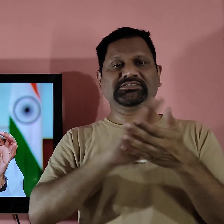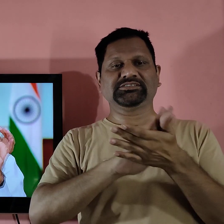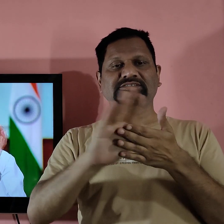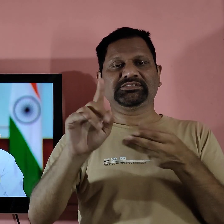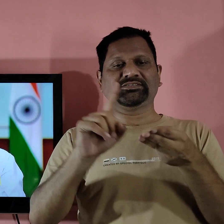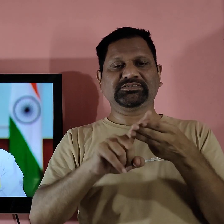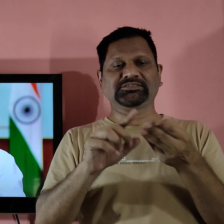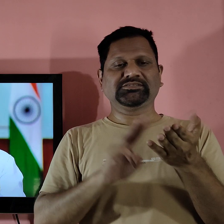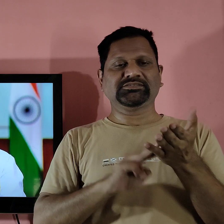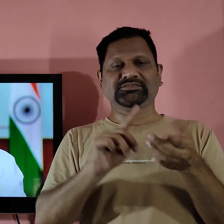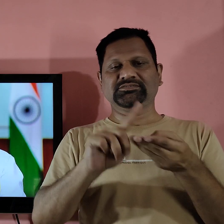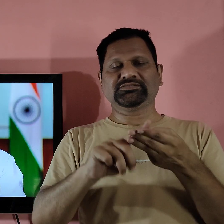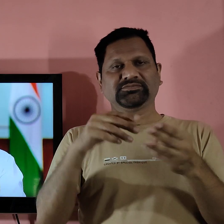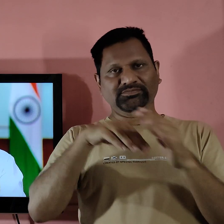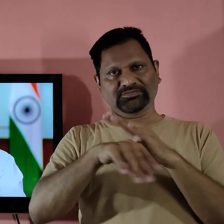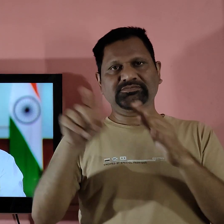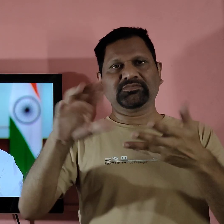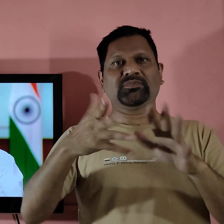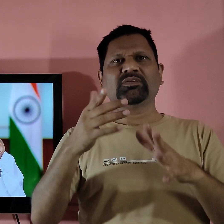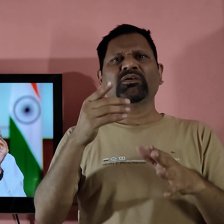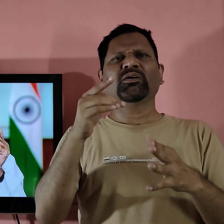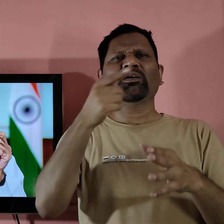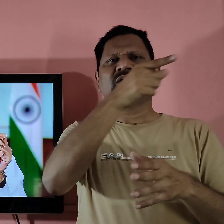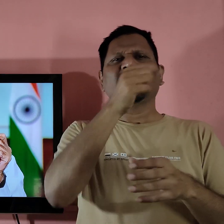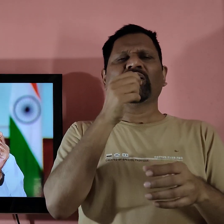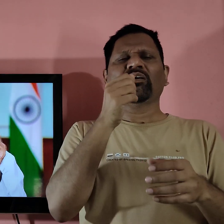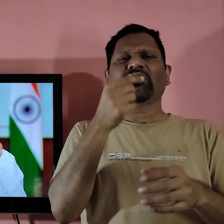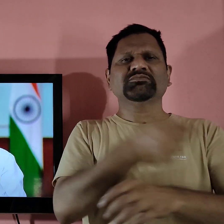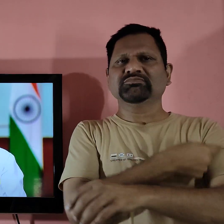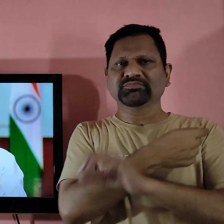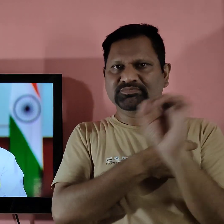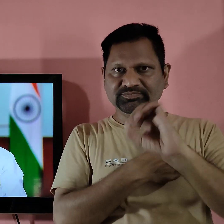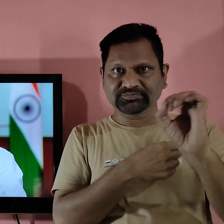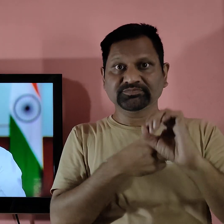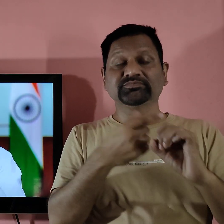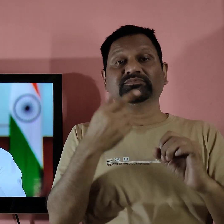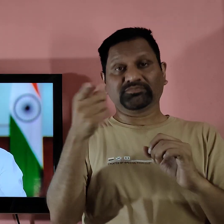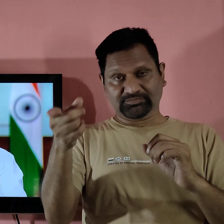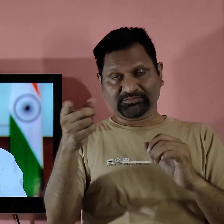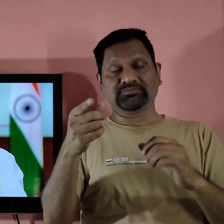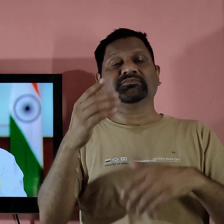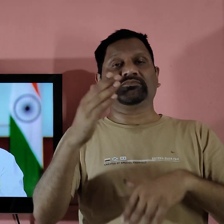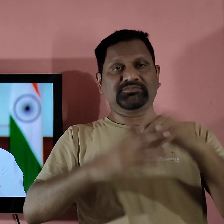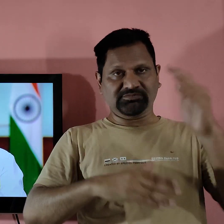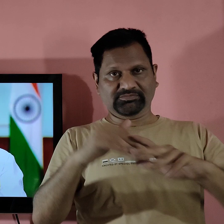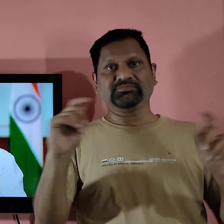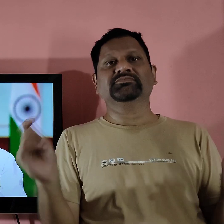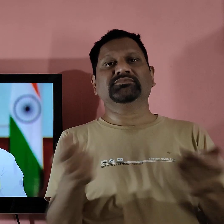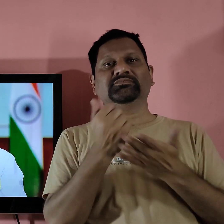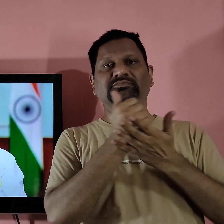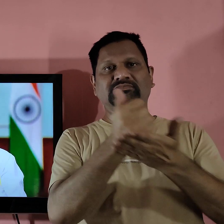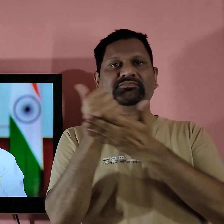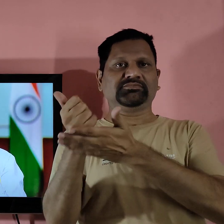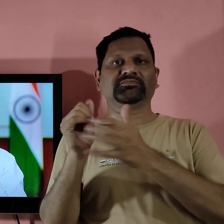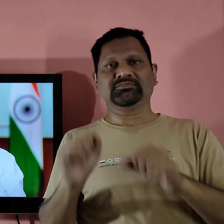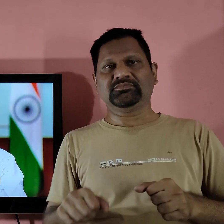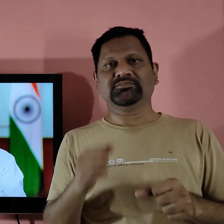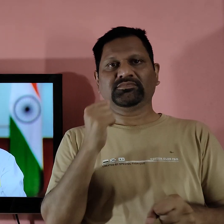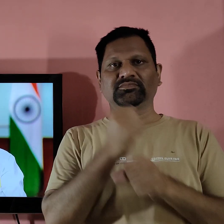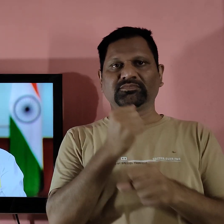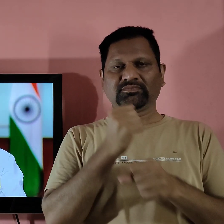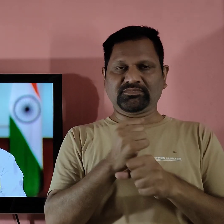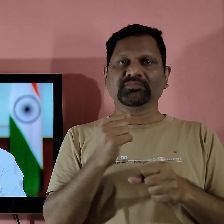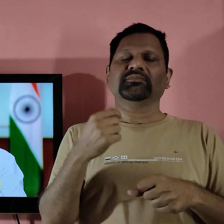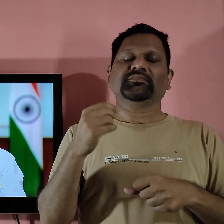जहां अस्पतालों की कमी है वहां अस्पतालों के निर्माण में भी मदद की है। सरकार द्वारा